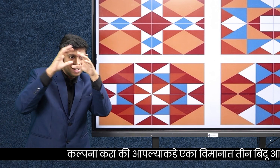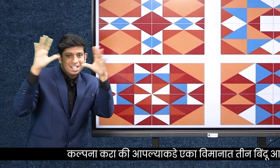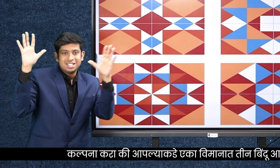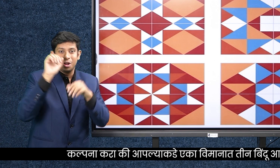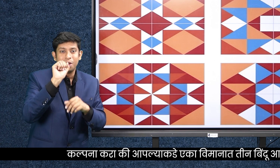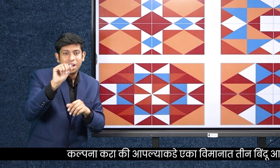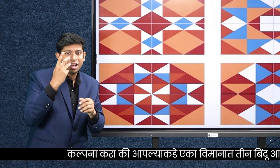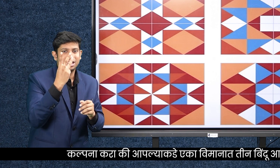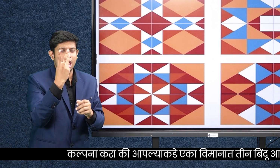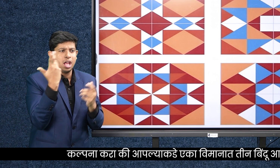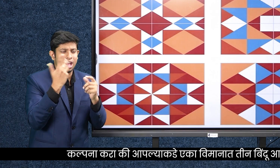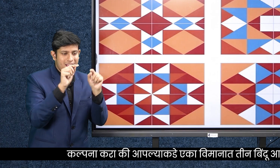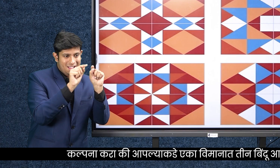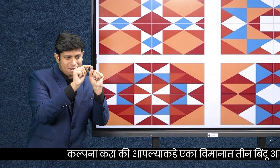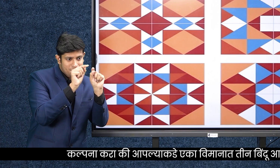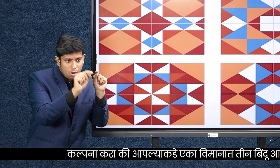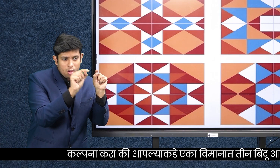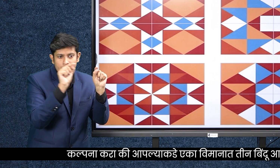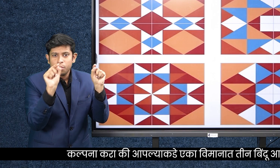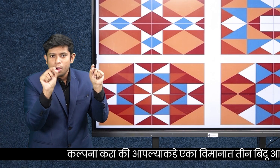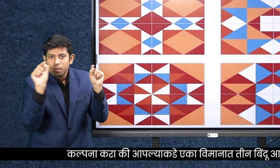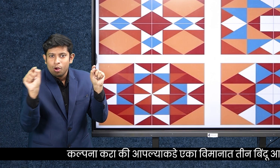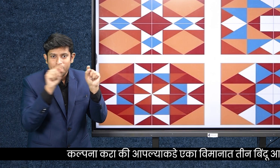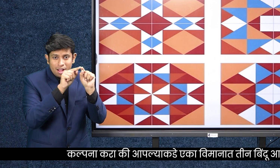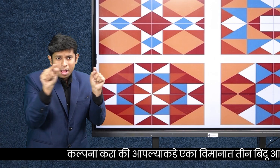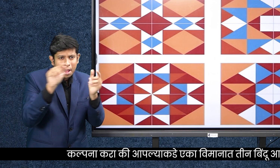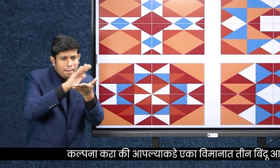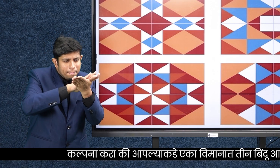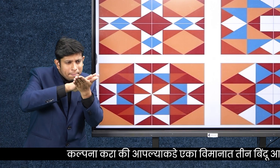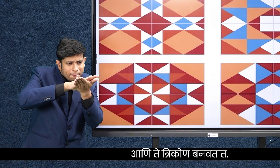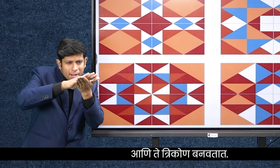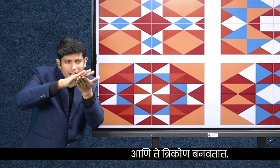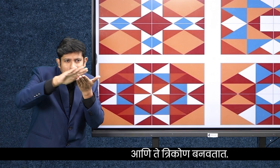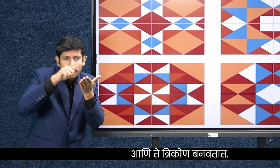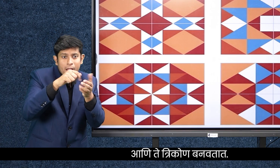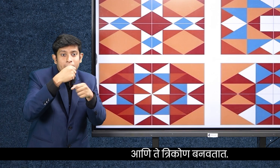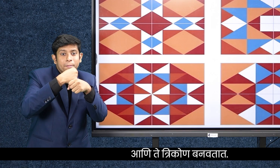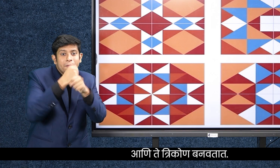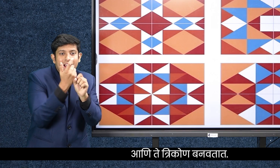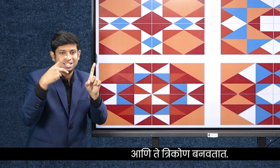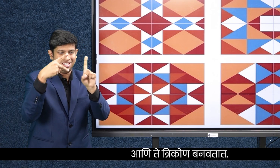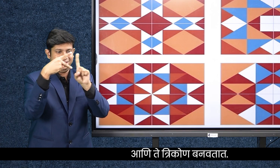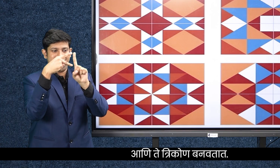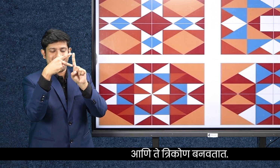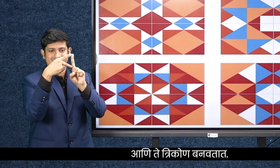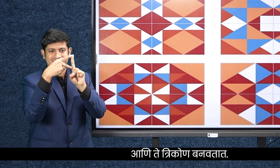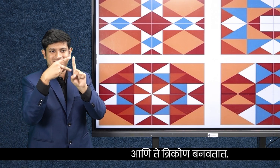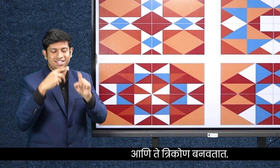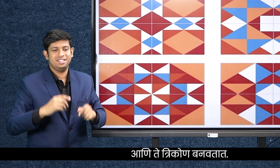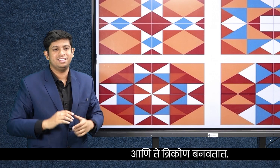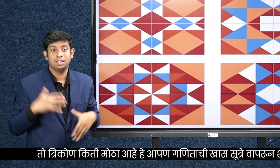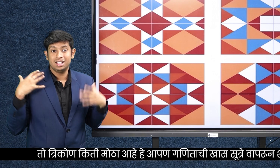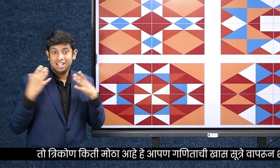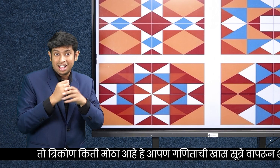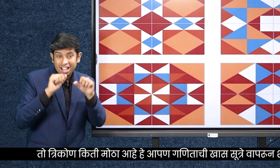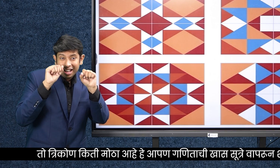की आपल्याकडे एका विमानात 3 बिंदू आहेत आणि ते त्रिकोण बनवतात. ते